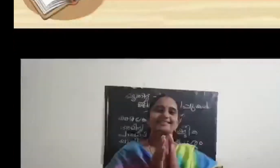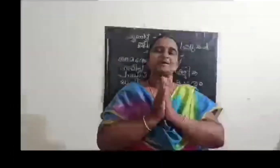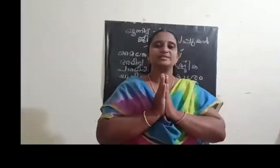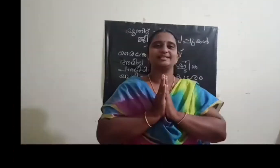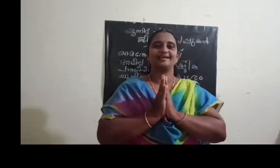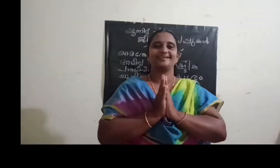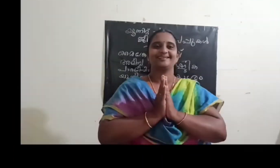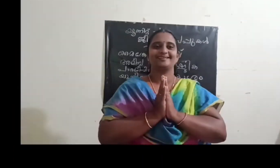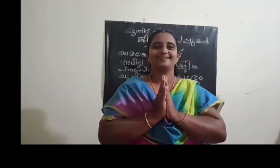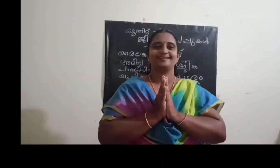നമസ്തേ